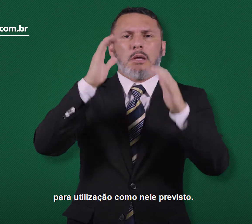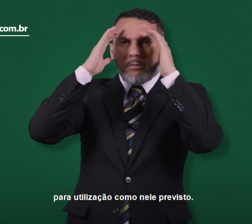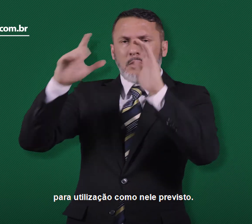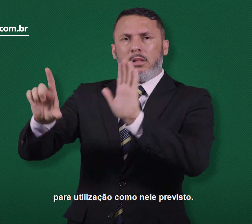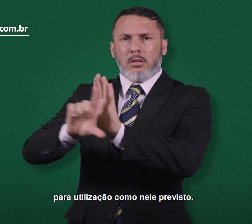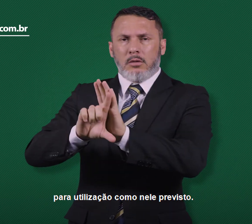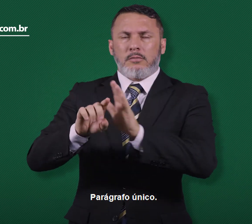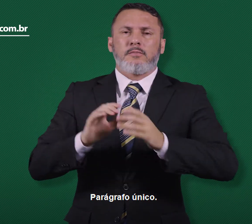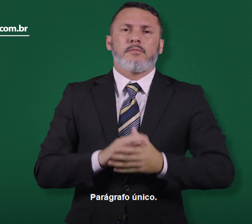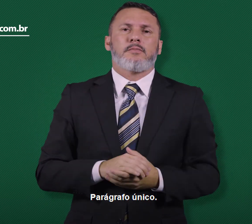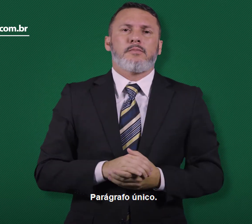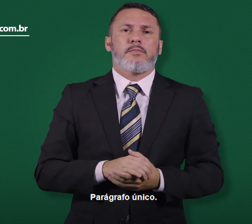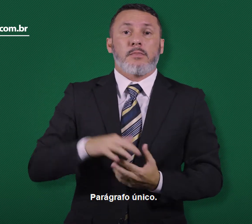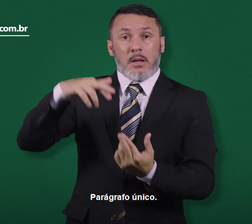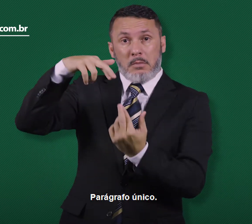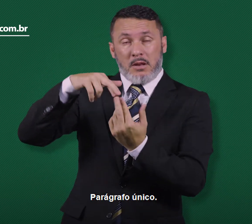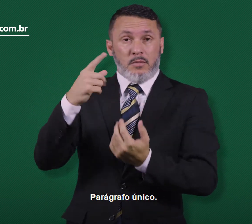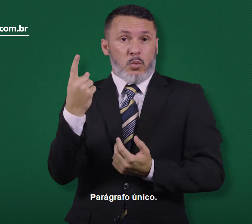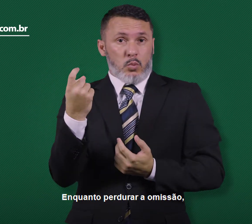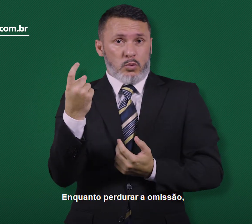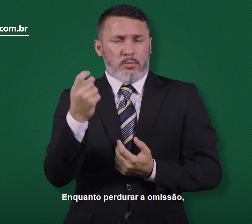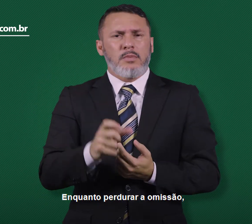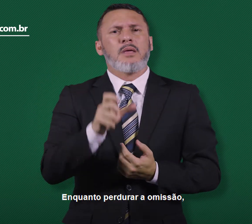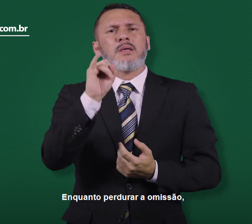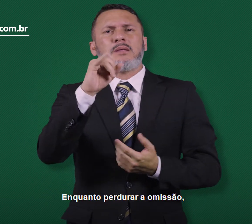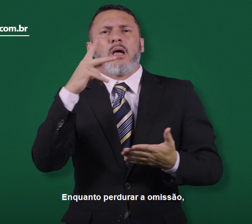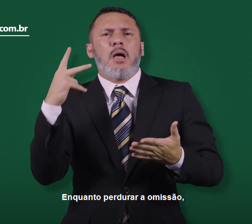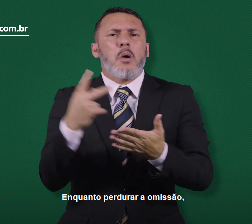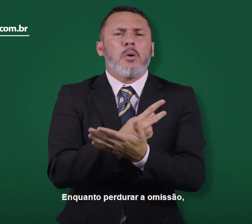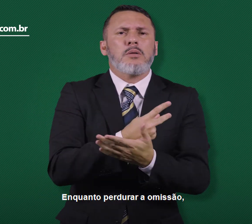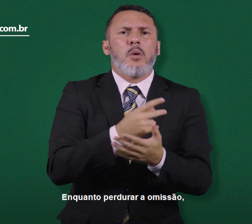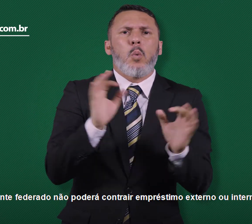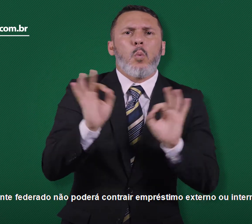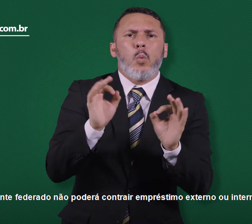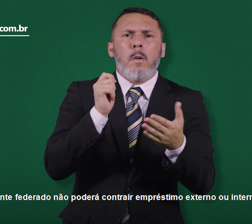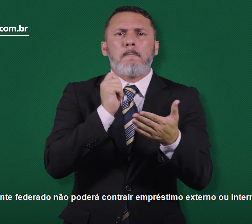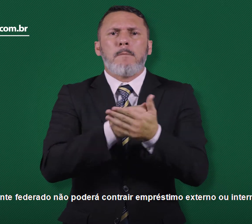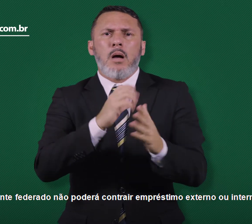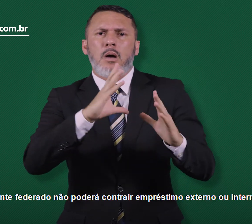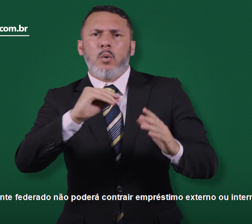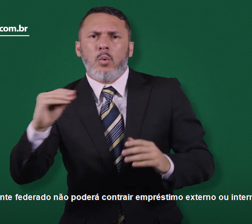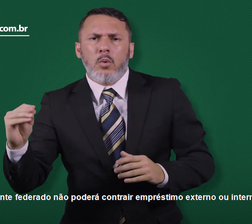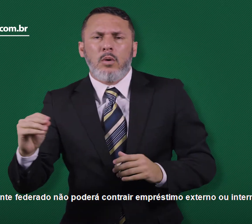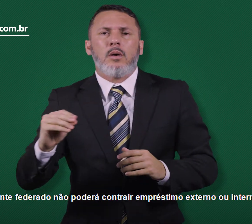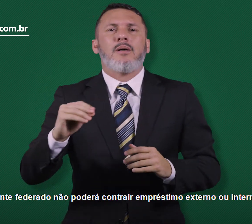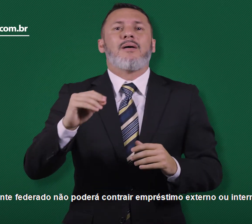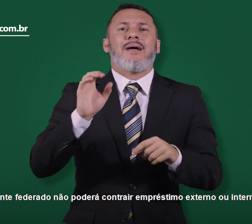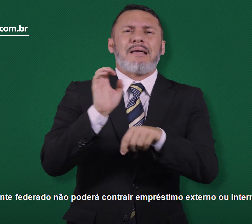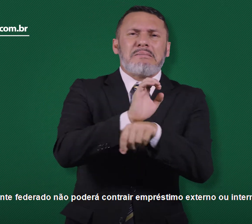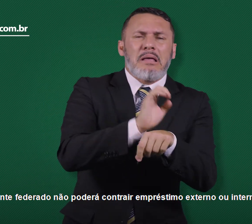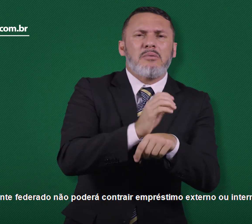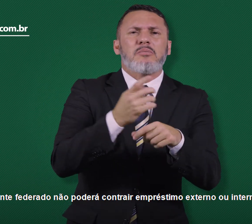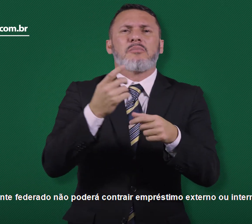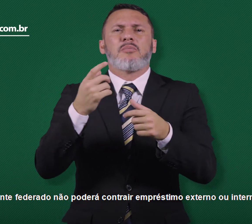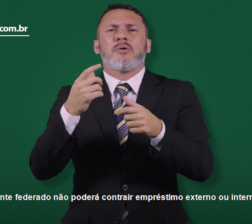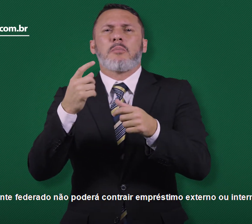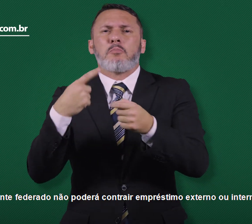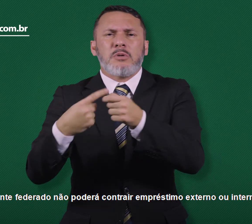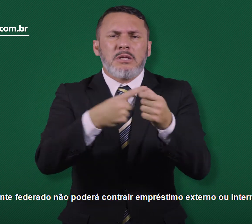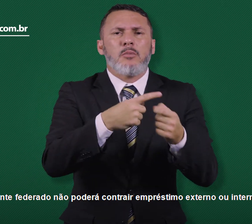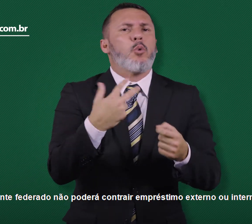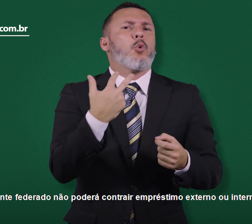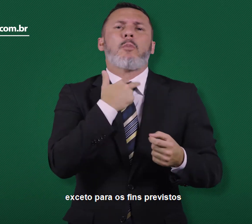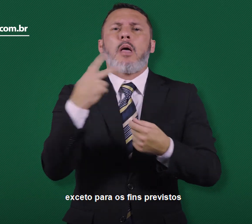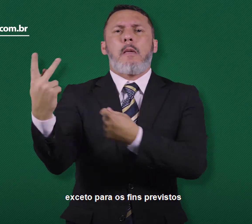nele previsto. Parágrafo único. Enquanto perdurar a omissão, o ente federado não poderá contrair empréstimo externo